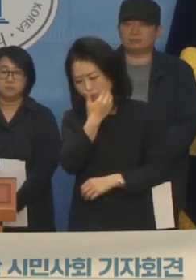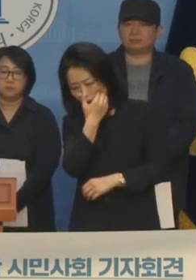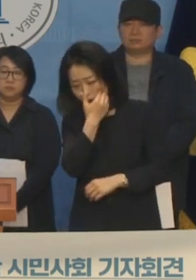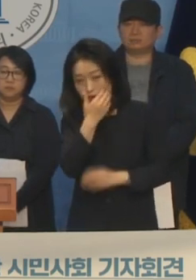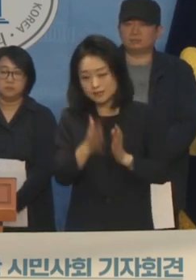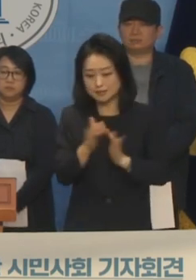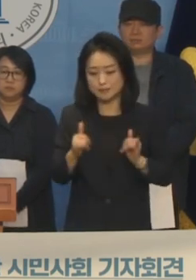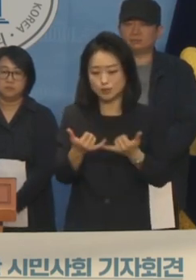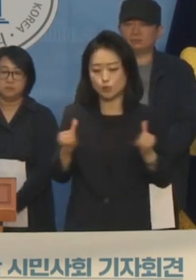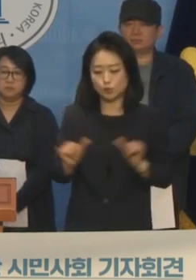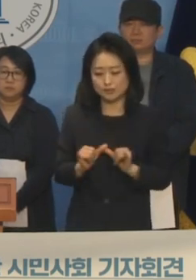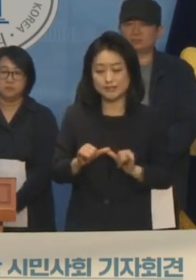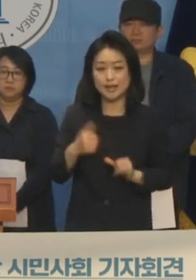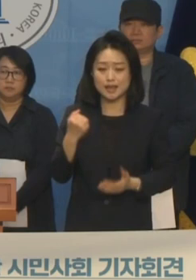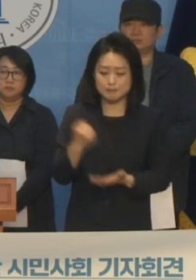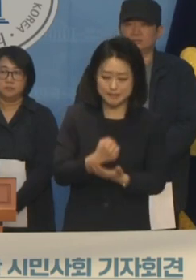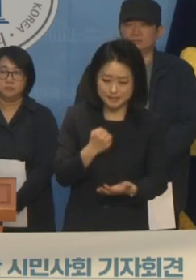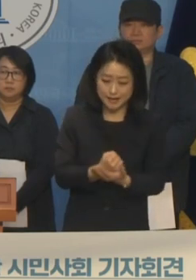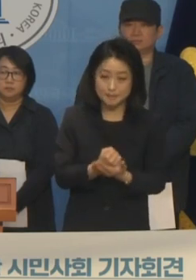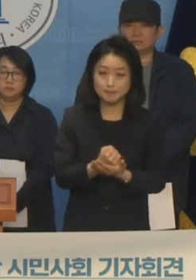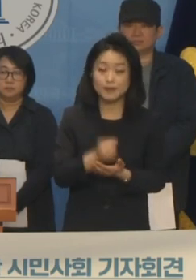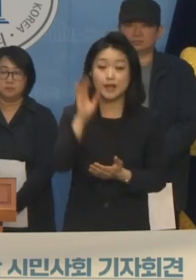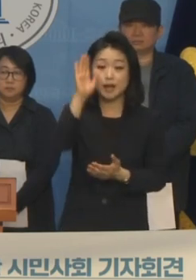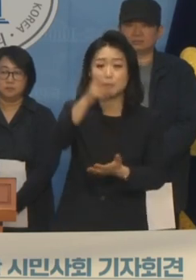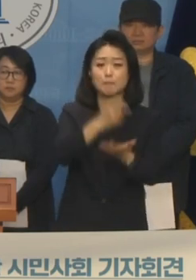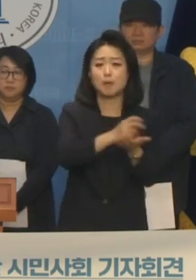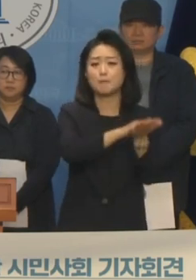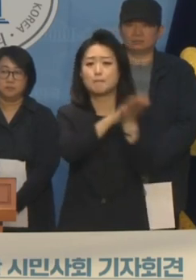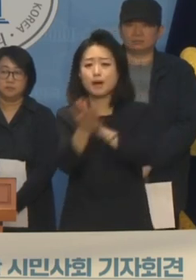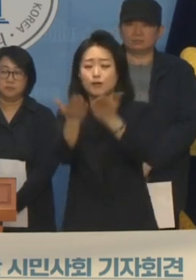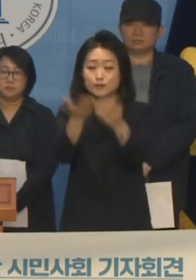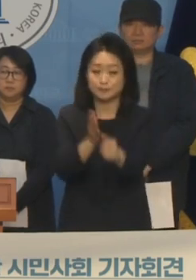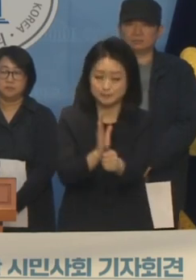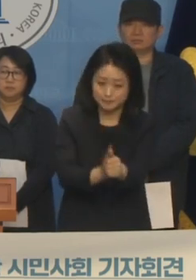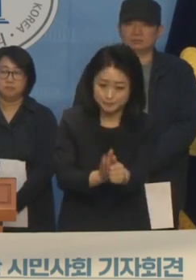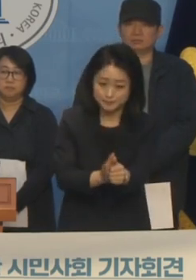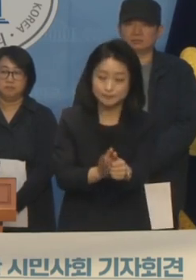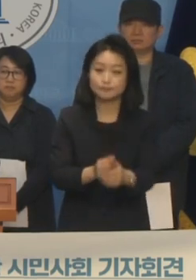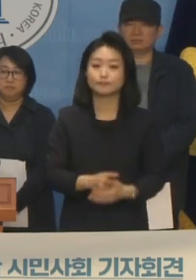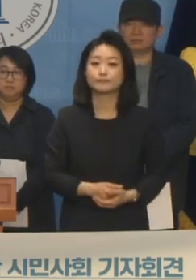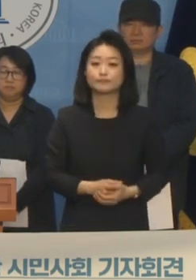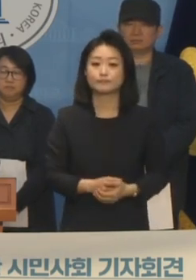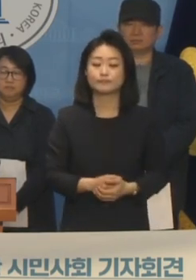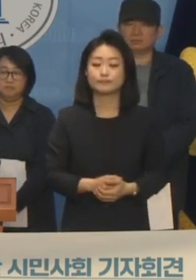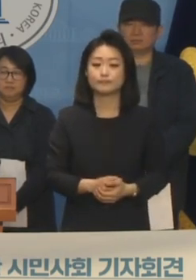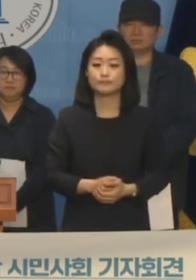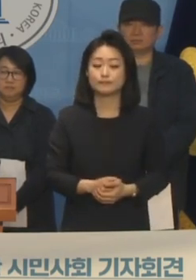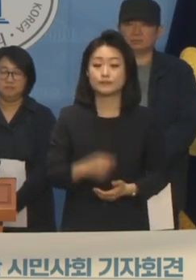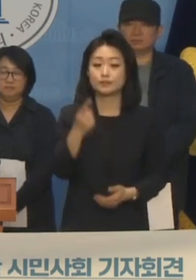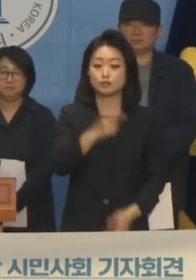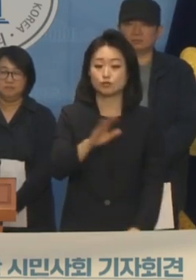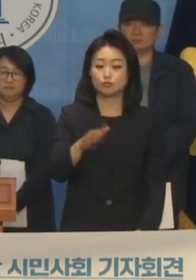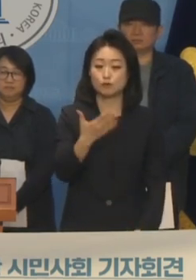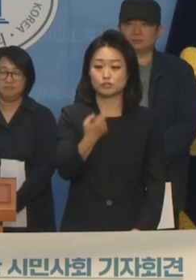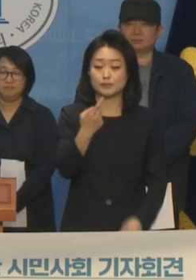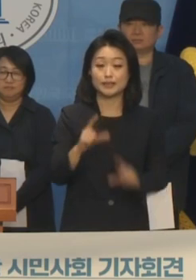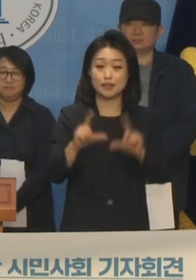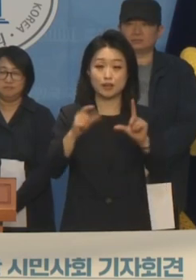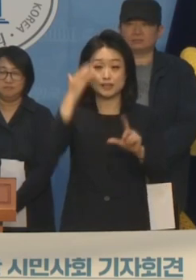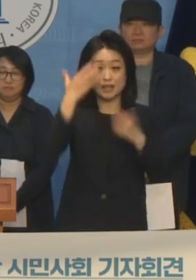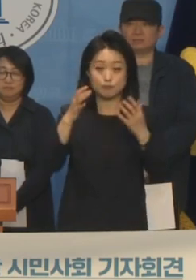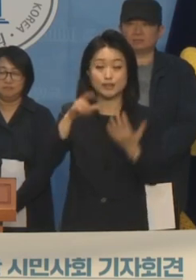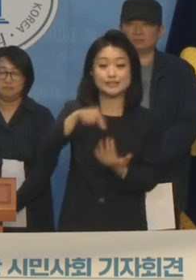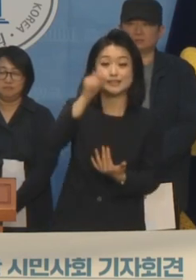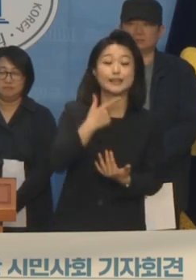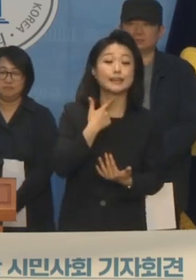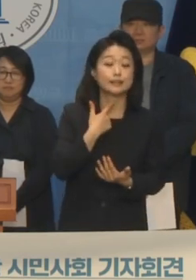시민 공동체의 비통함을 제도의 변화로 이끌어 주시길 바랍니다. 이는 1991년 대한민국이